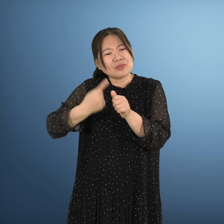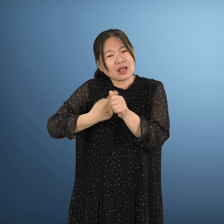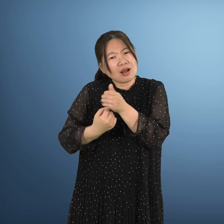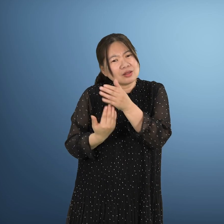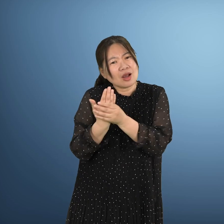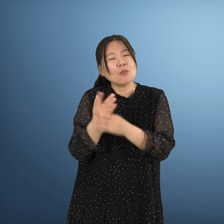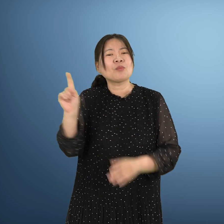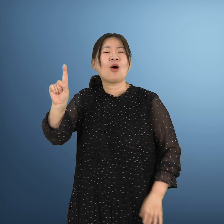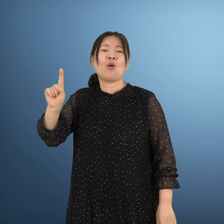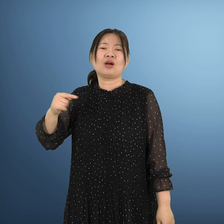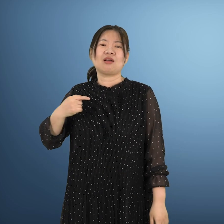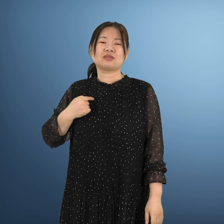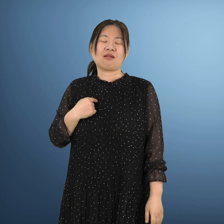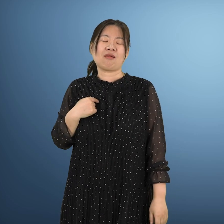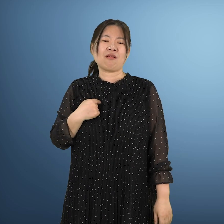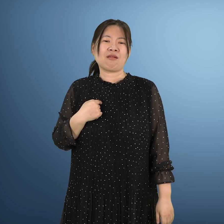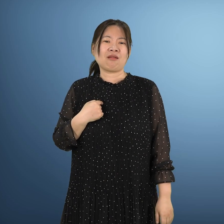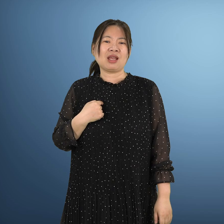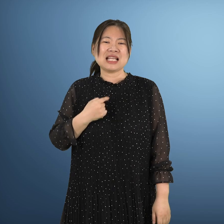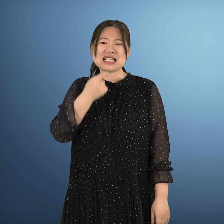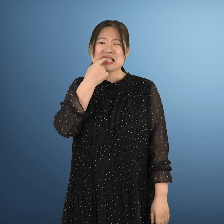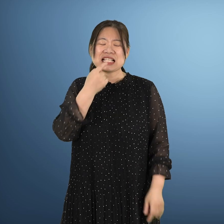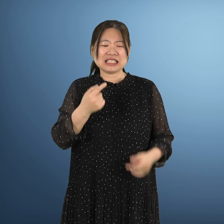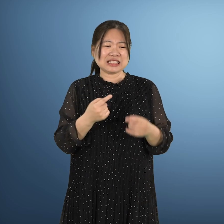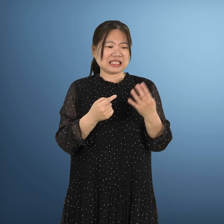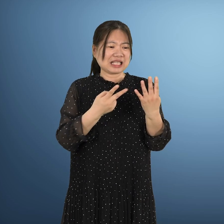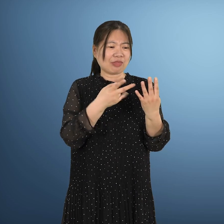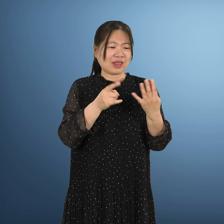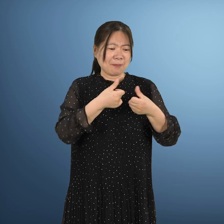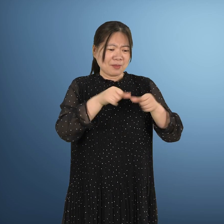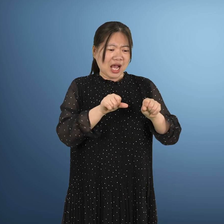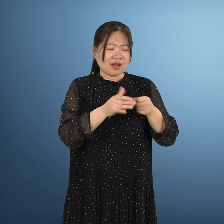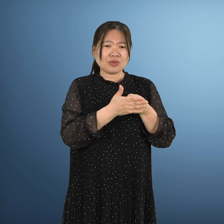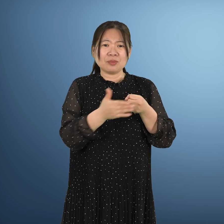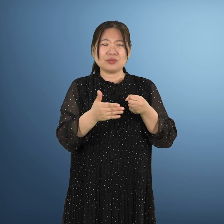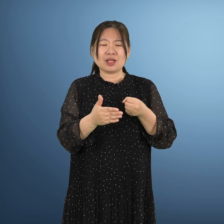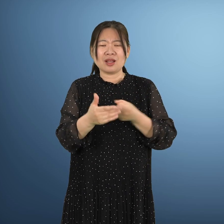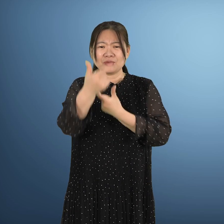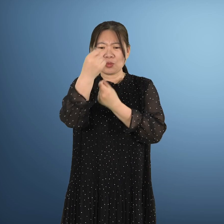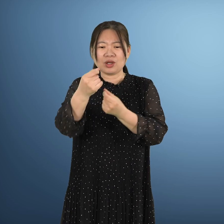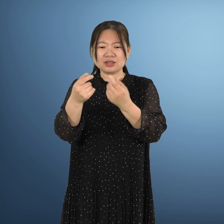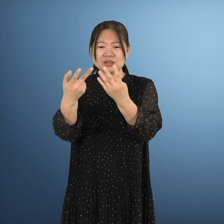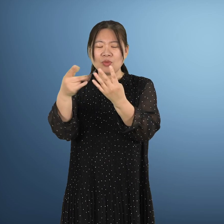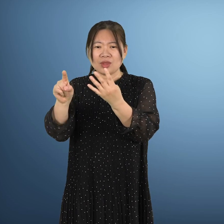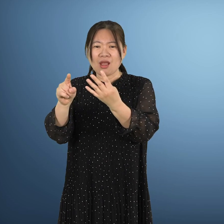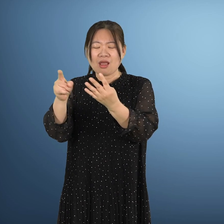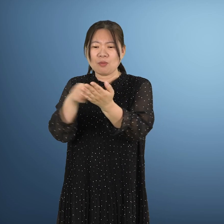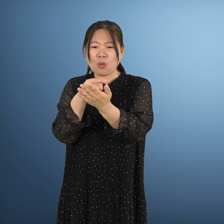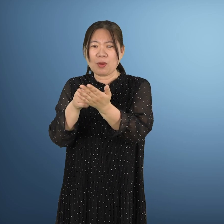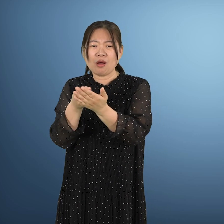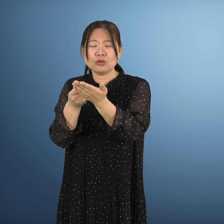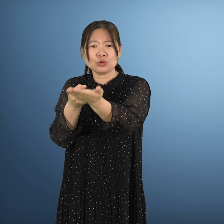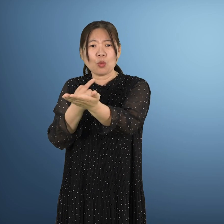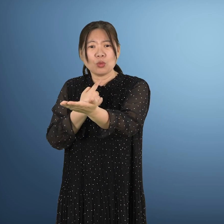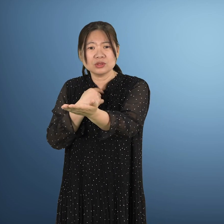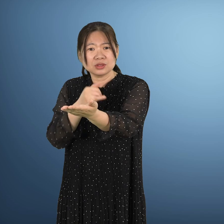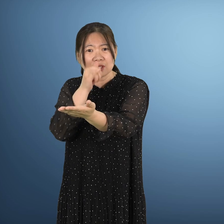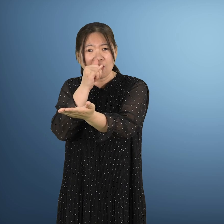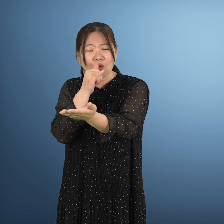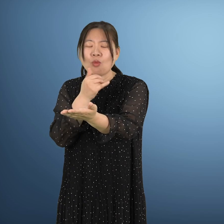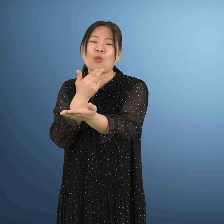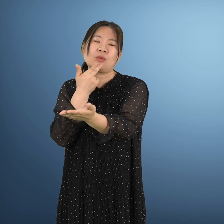내가 넉대 일을 피해를 입었다고 넉대만 상대방에게 보복을 하는 경우는 거의